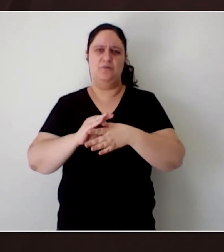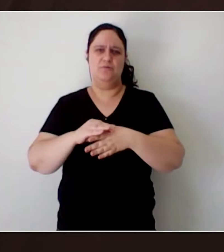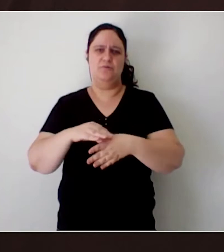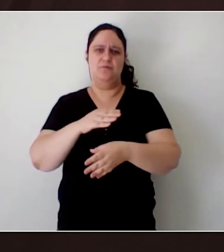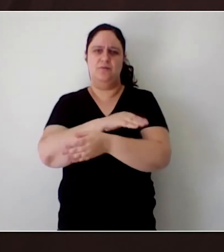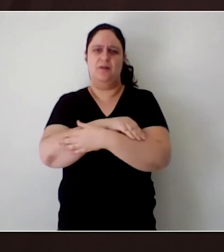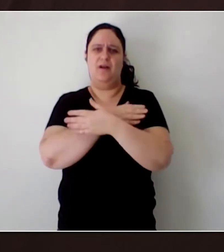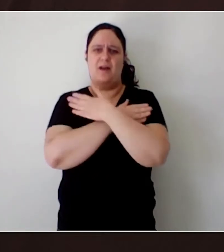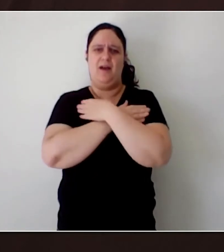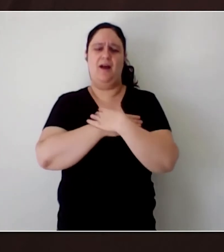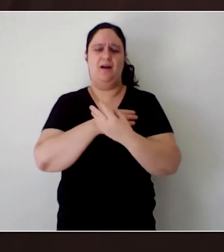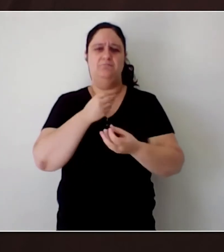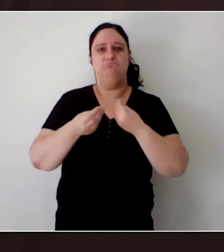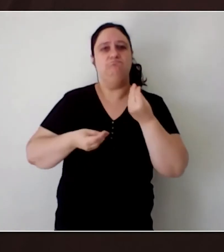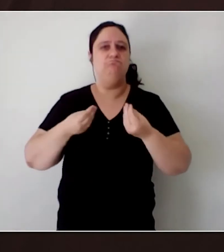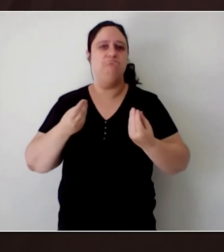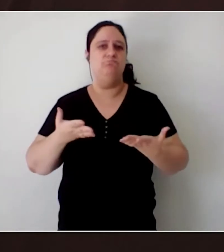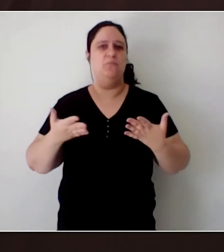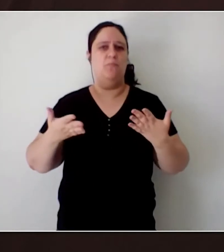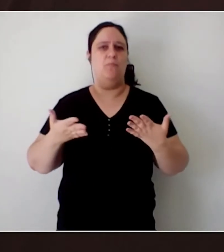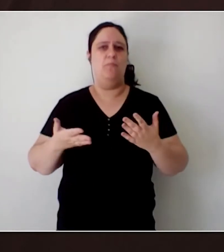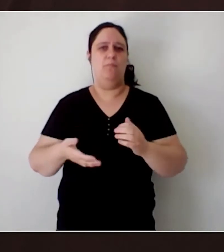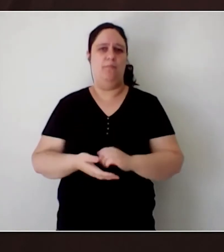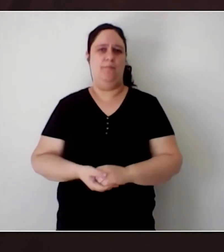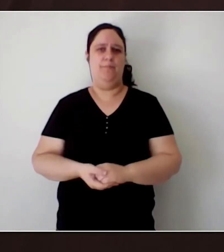O docetismo parece.